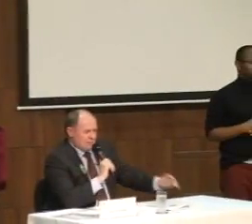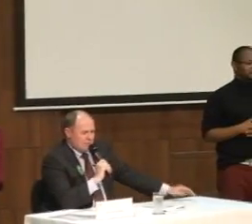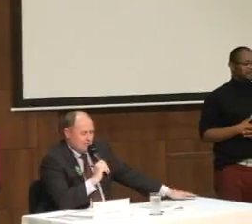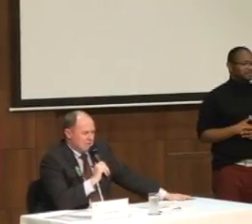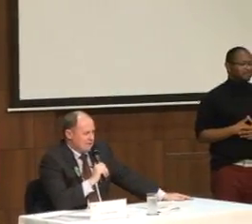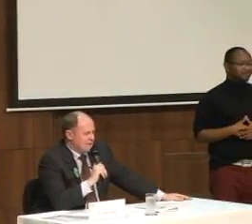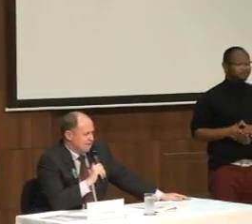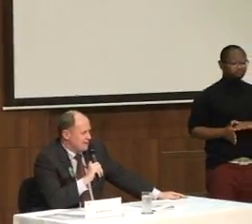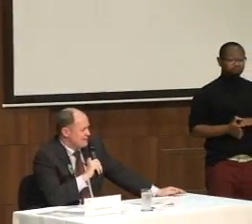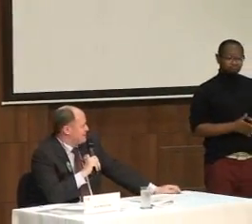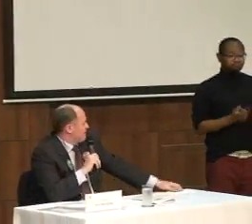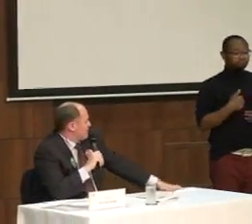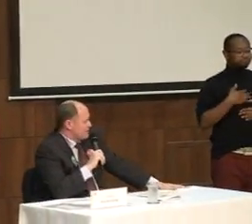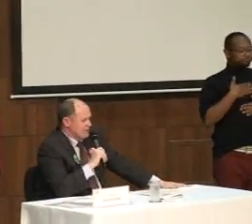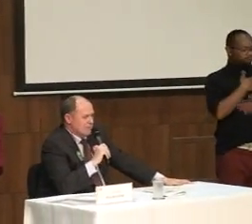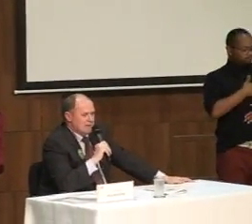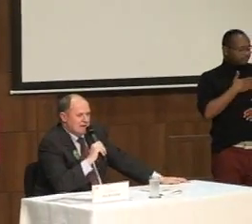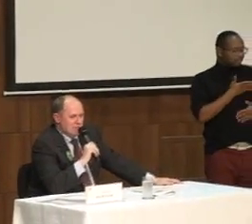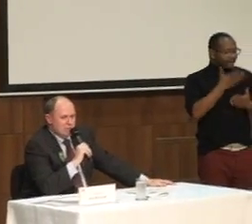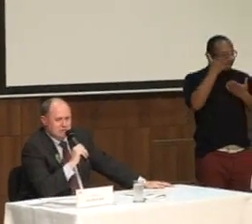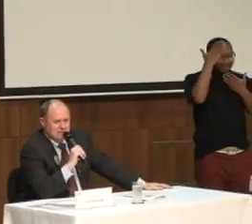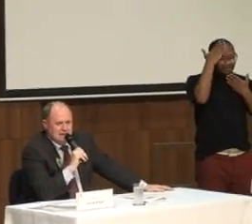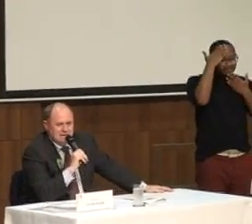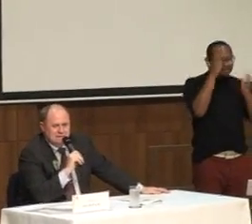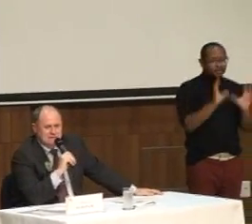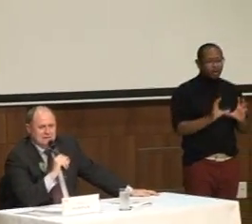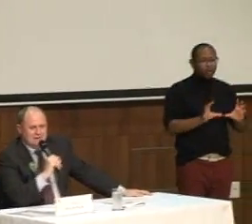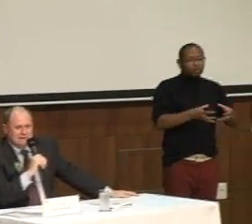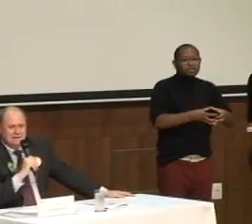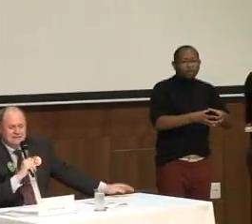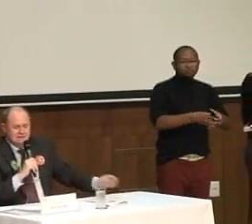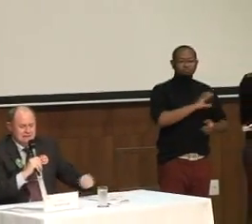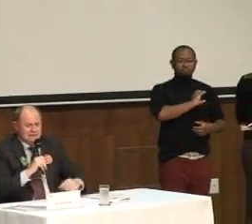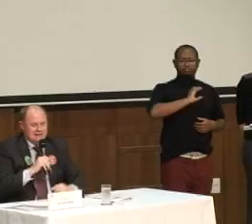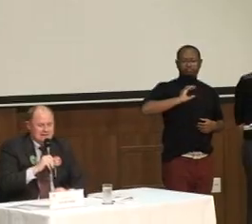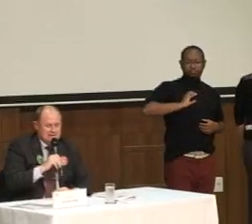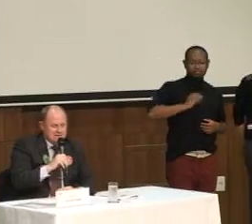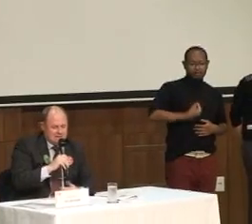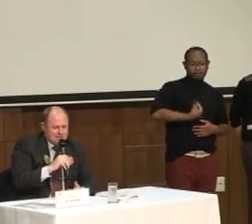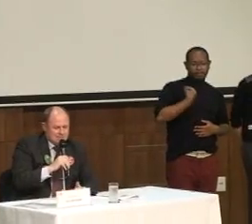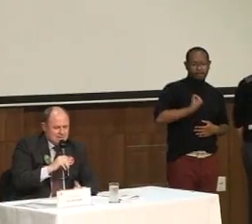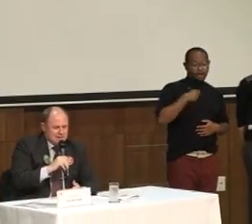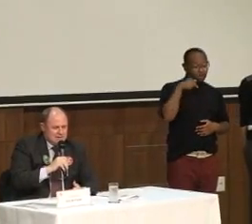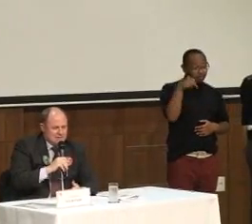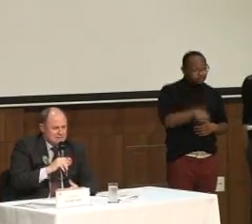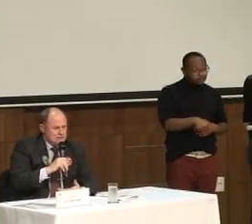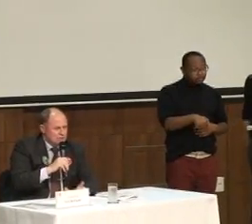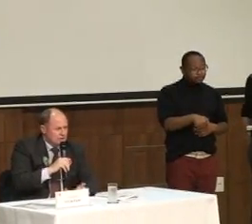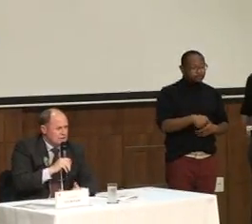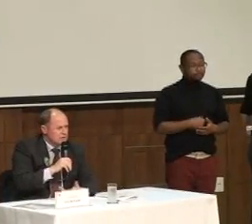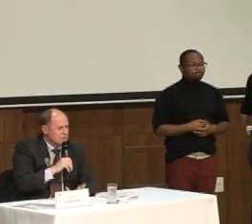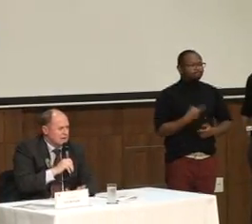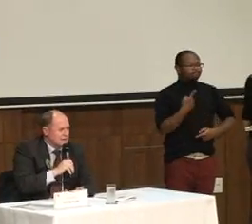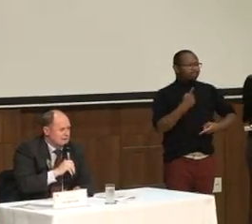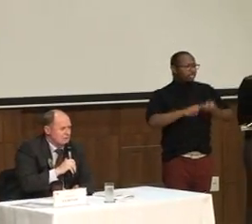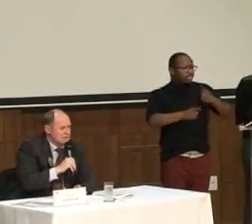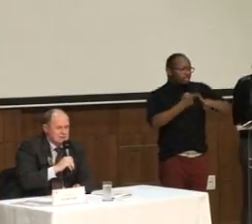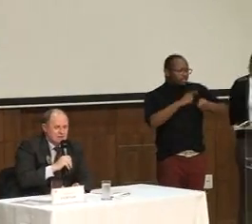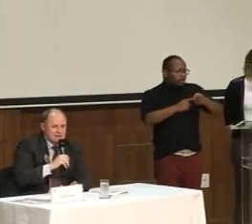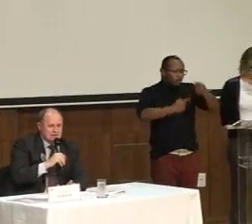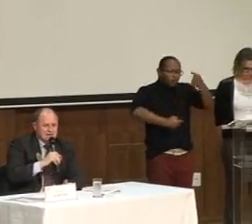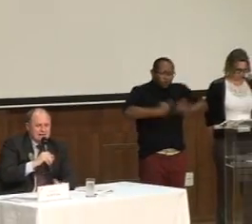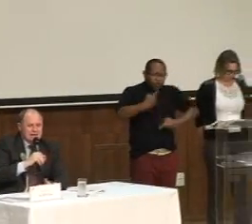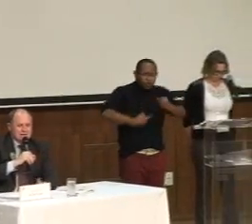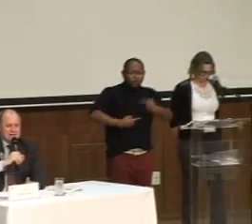Bom, eu gostaria de agradecer à comissão pela oportunidade de estar aqui, de estar discutindo, debatendo